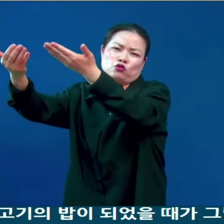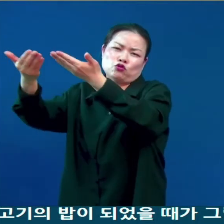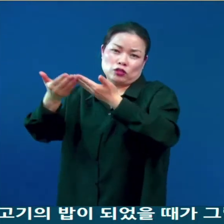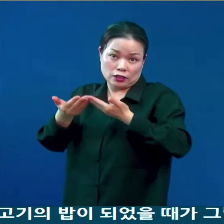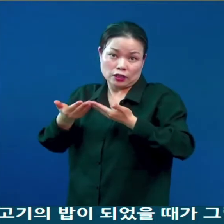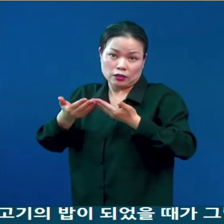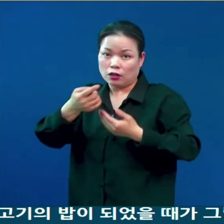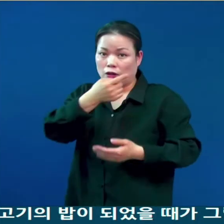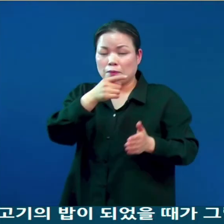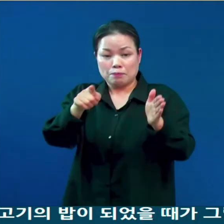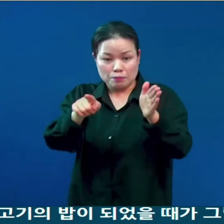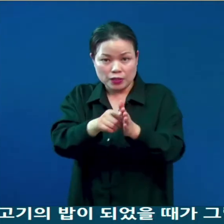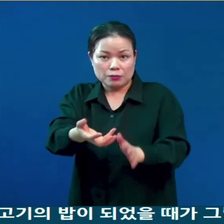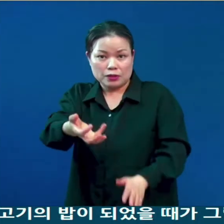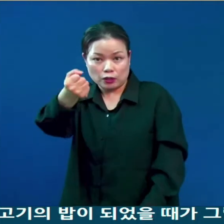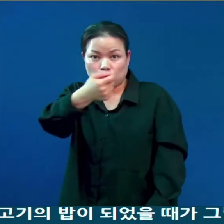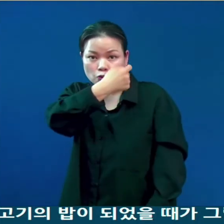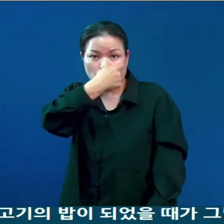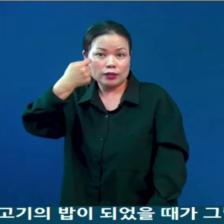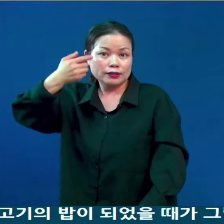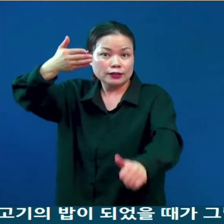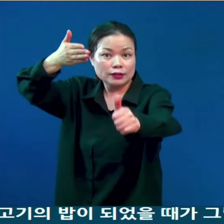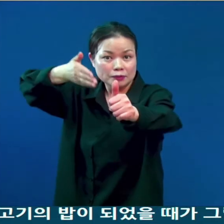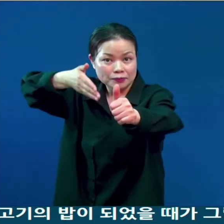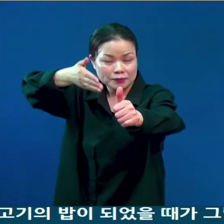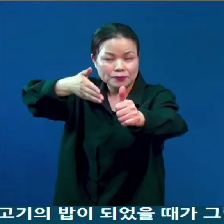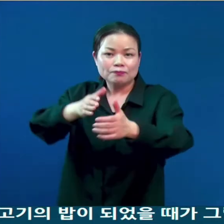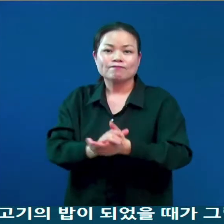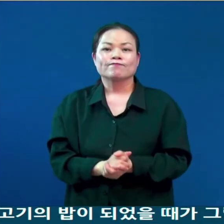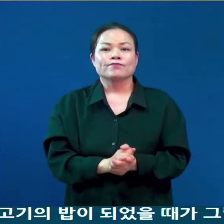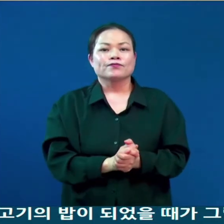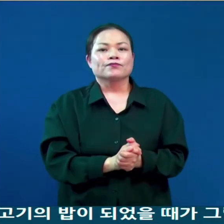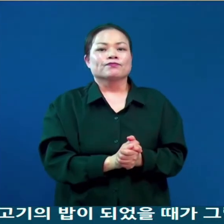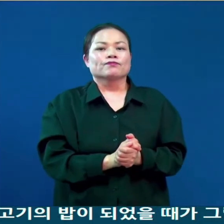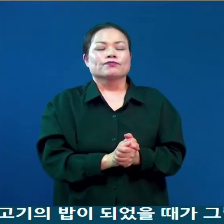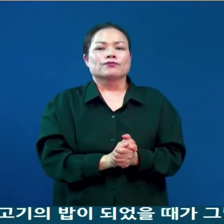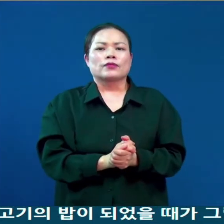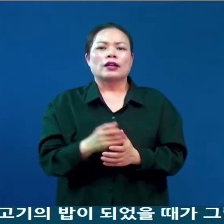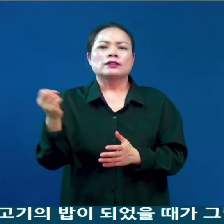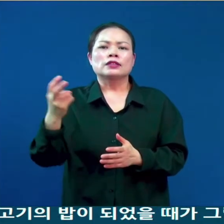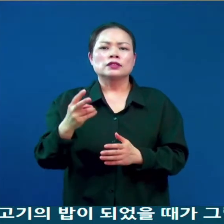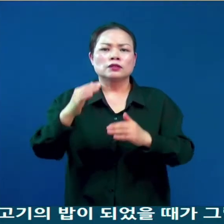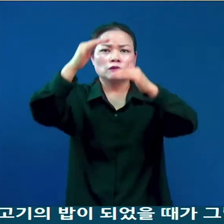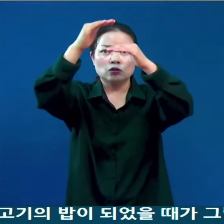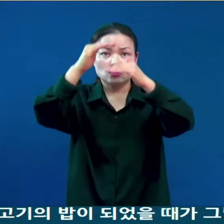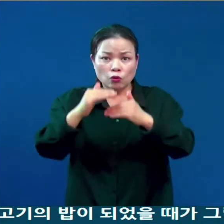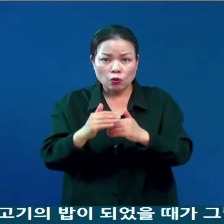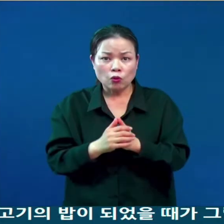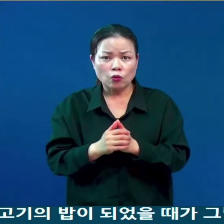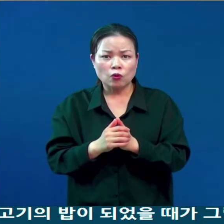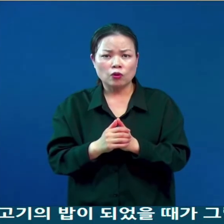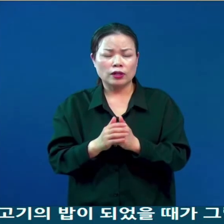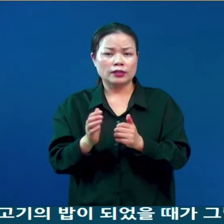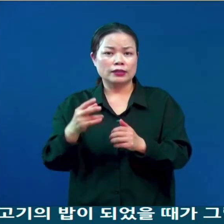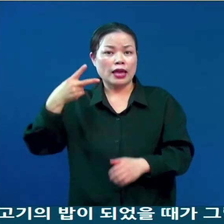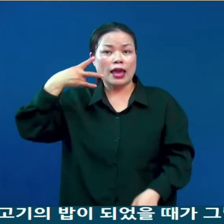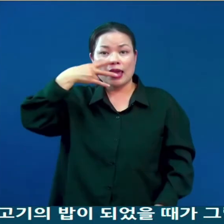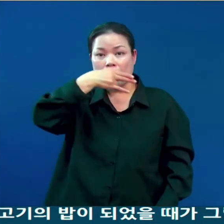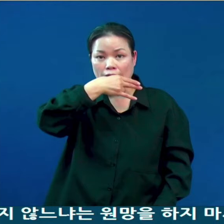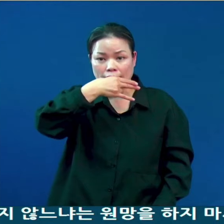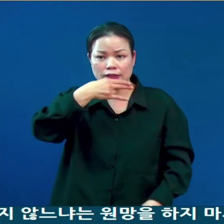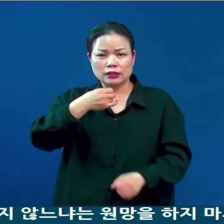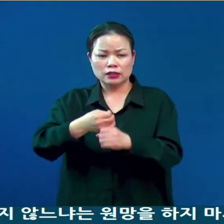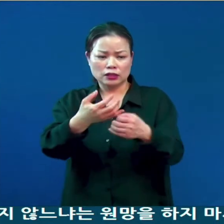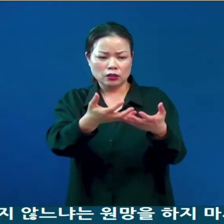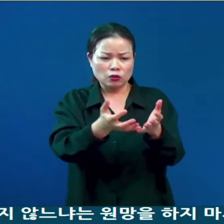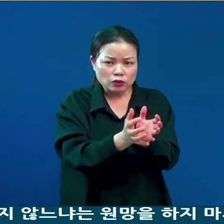믿음으로 확인할 수 있는 저와 여러분들 될 수 있기를 주님의 이름으로 축복합니다. 다시금 본문으로 돌아와서 이제 에스더가 동족을